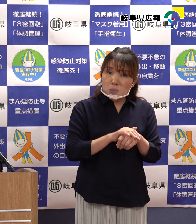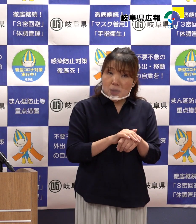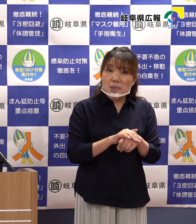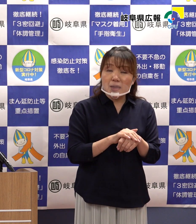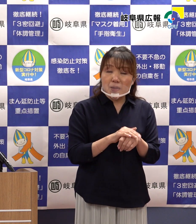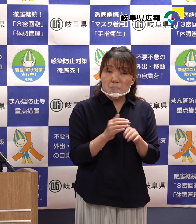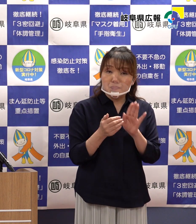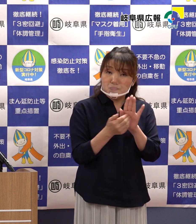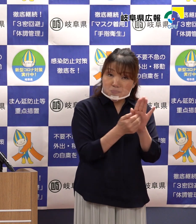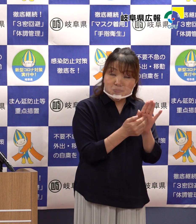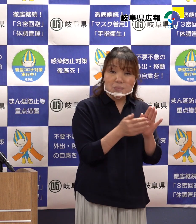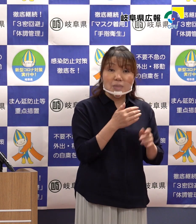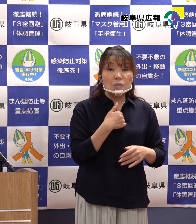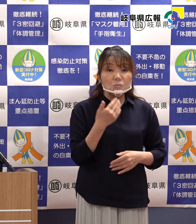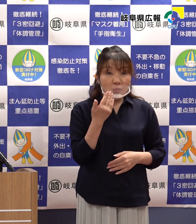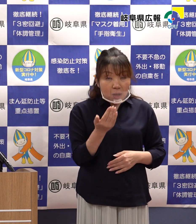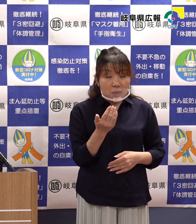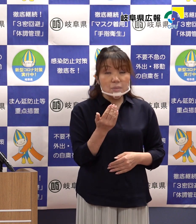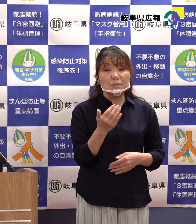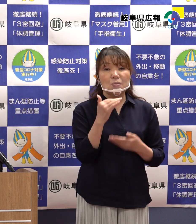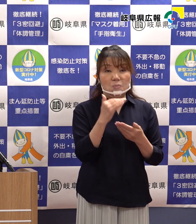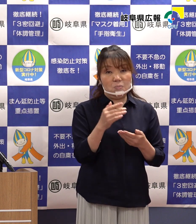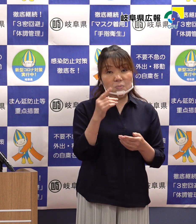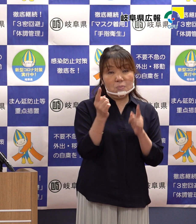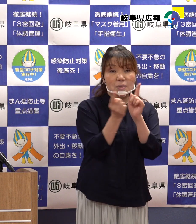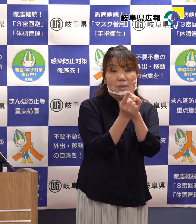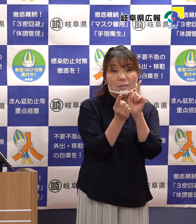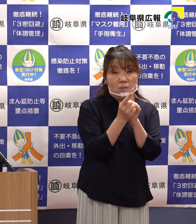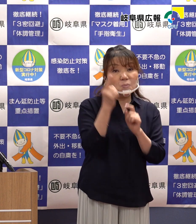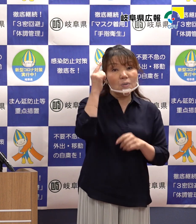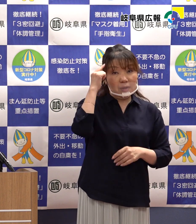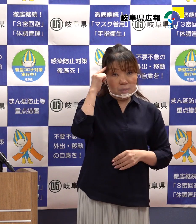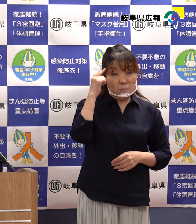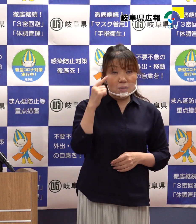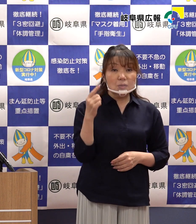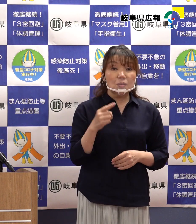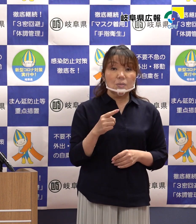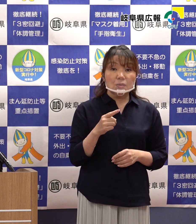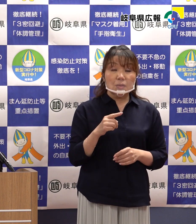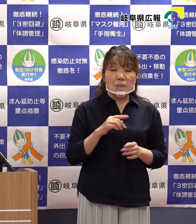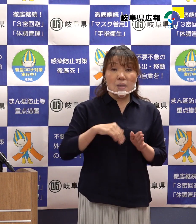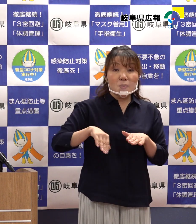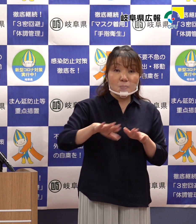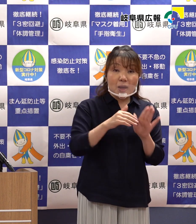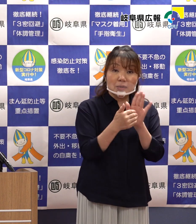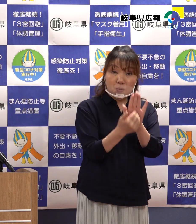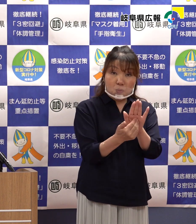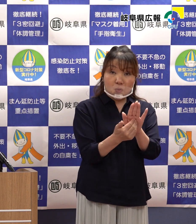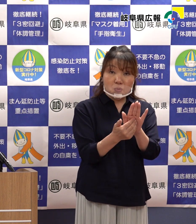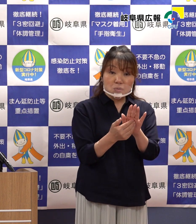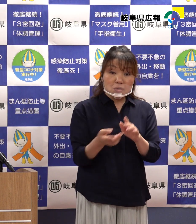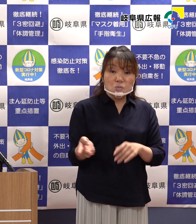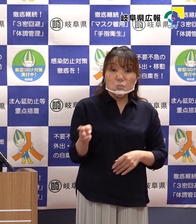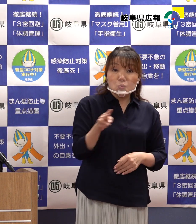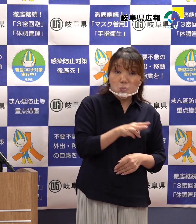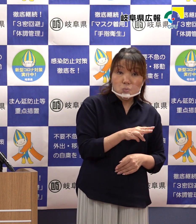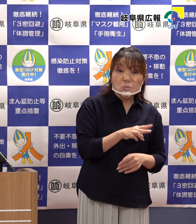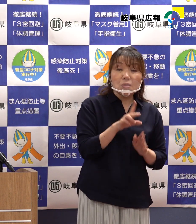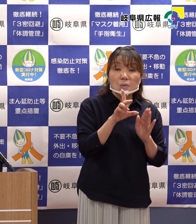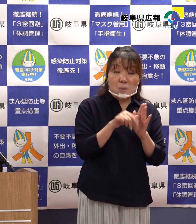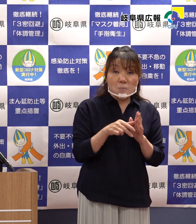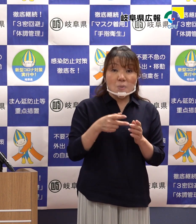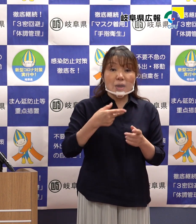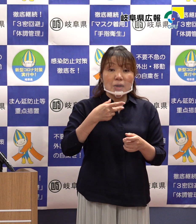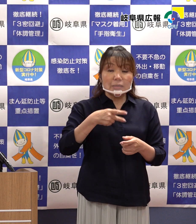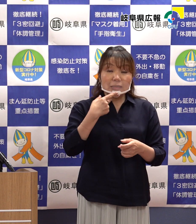対策を考えていくということであります。で、マンボウに移った以上は飲食についてはできるだ